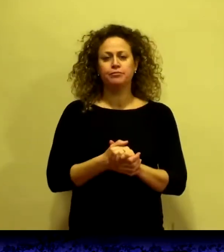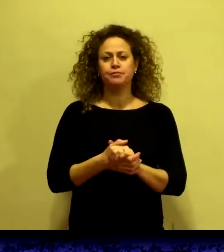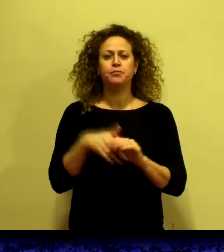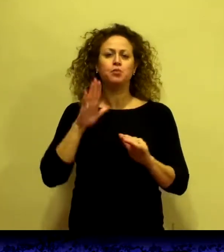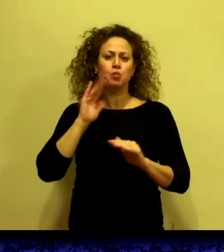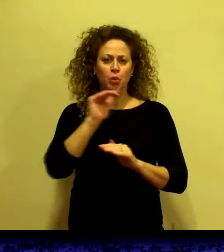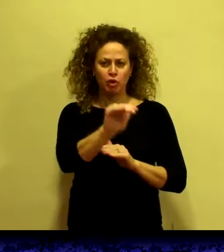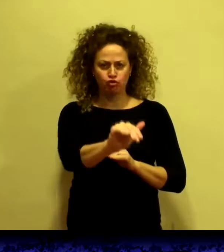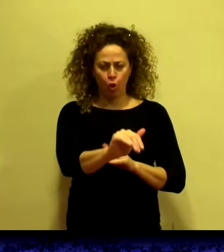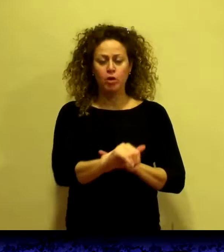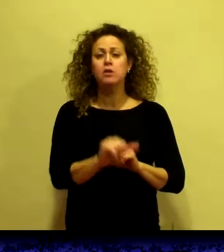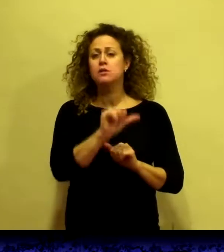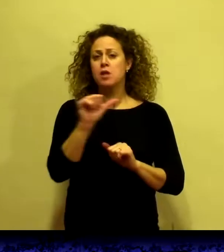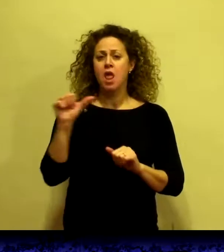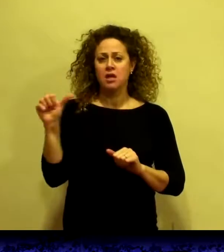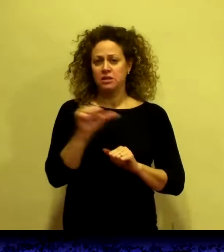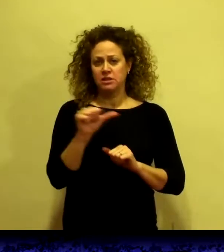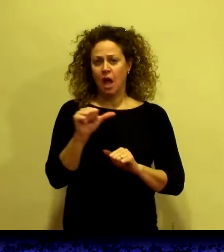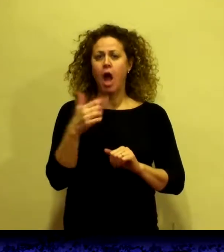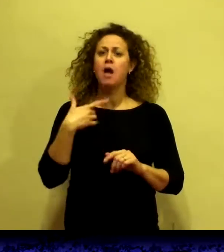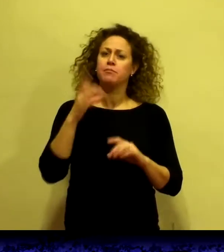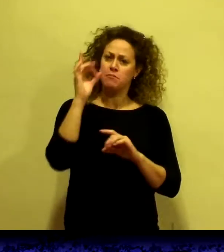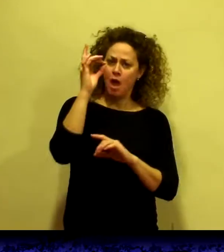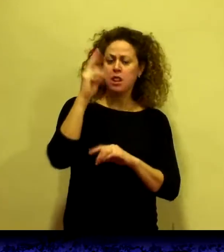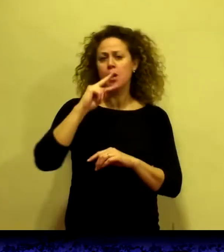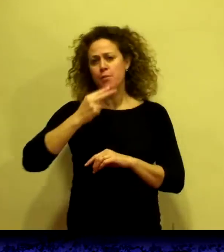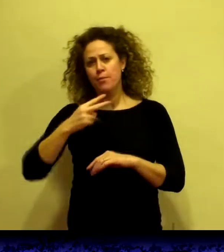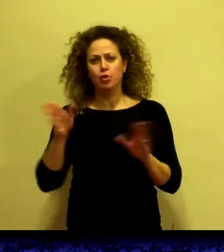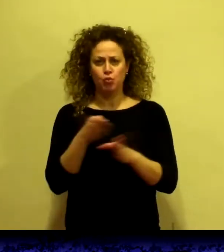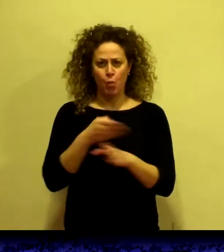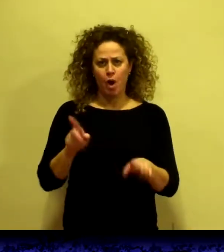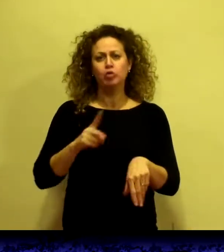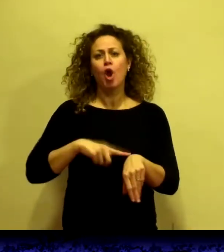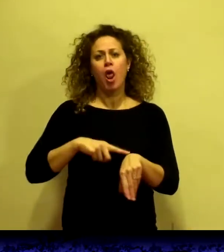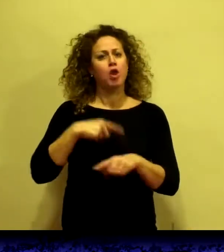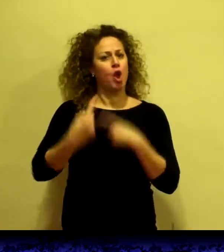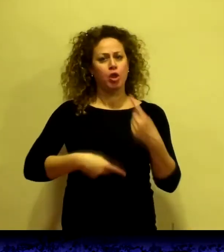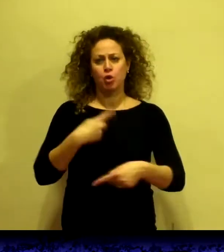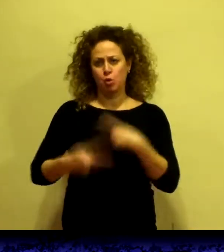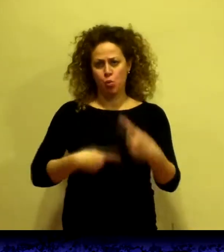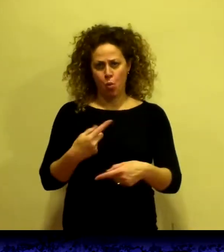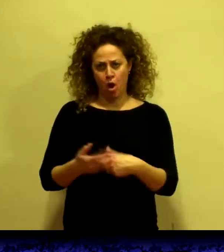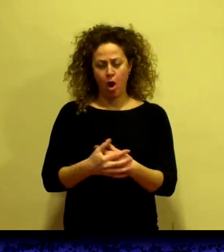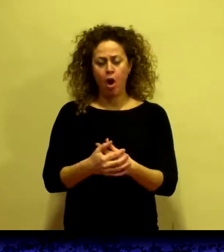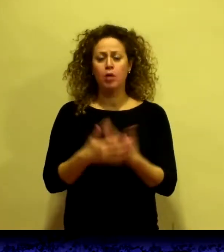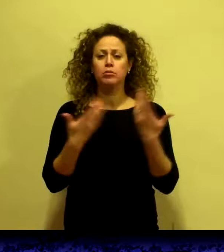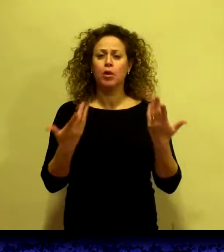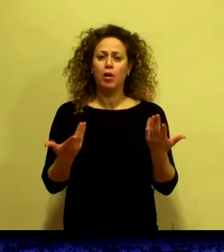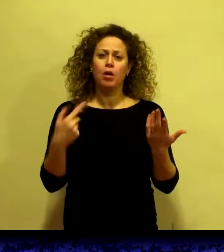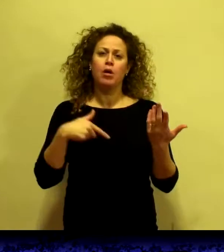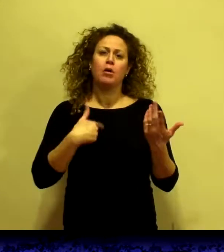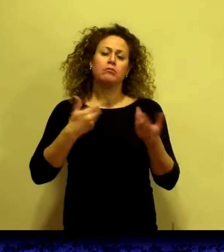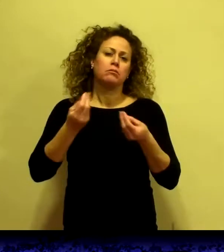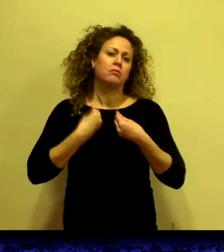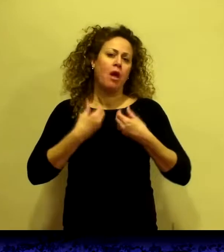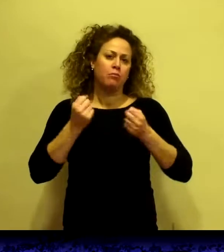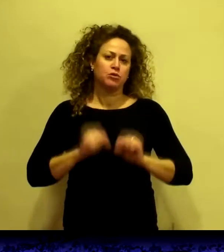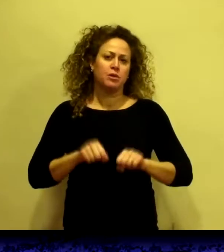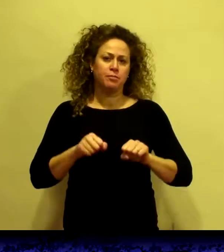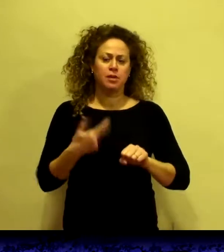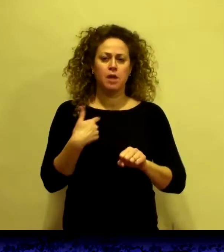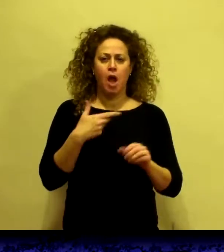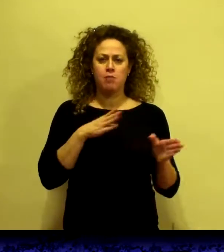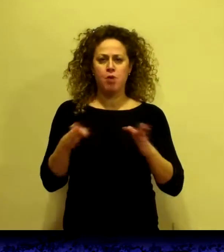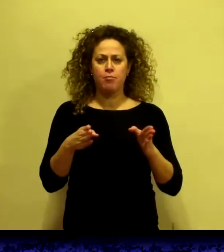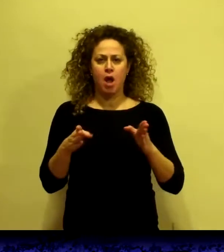settimana. Il sabato invece siamo aperti sia la mattina sia il pomeriggio con orario continuato. Questo ci permette di distinguere i momenti,